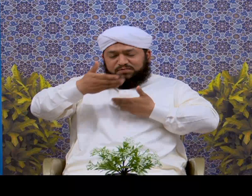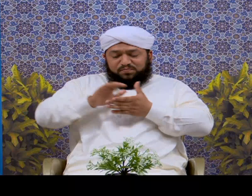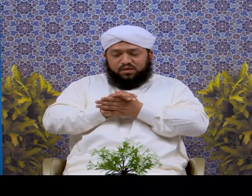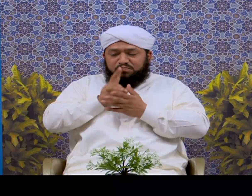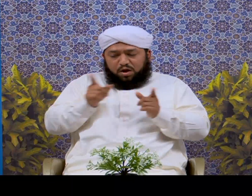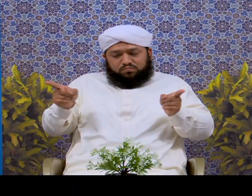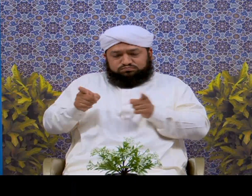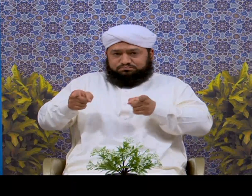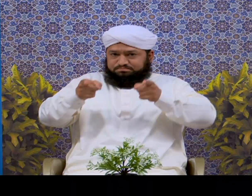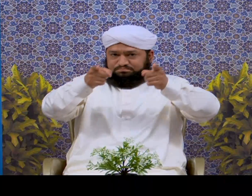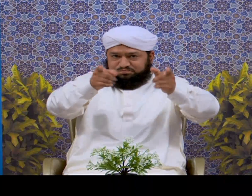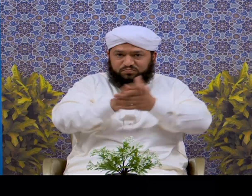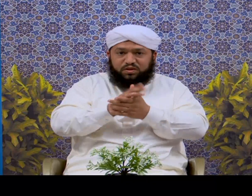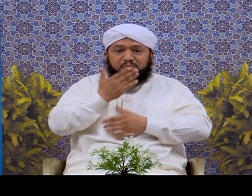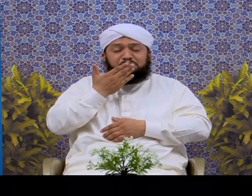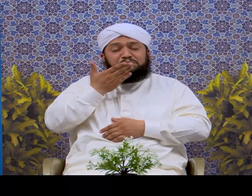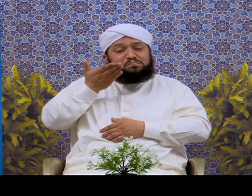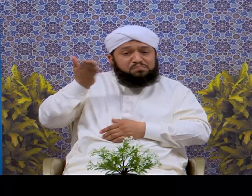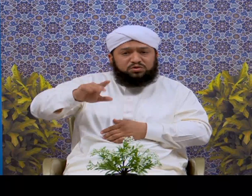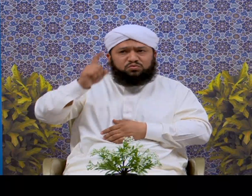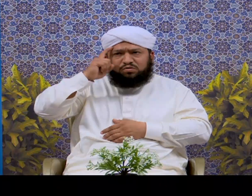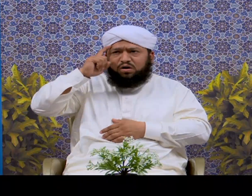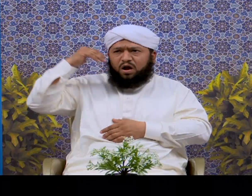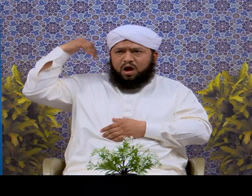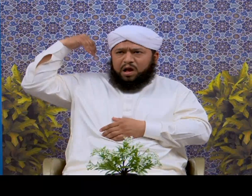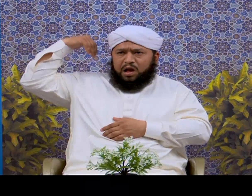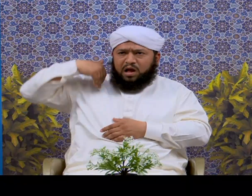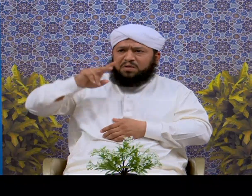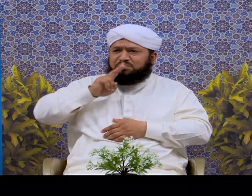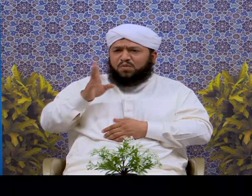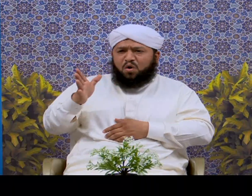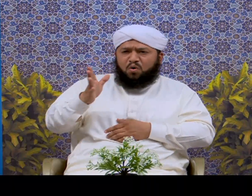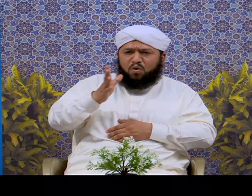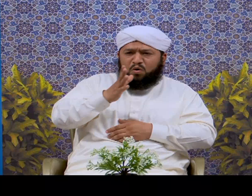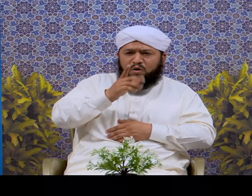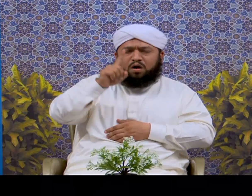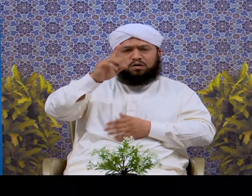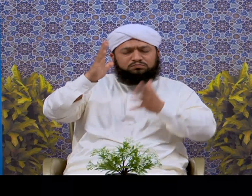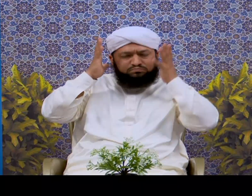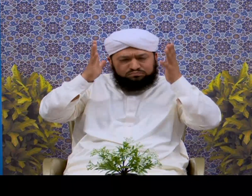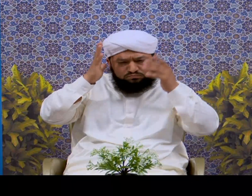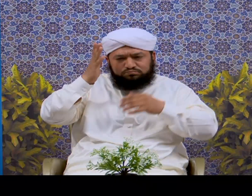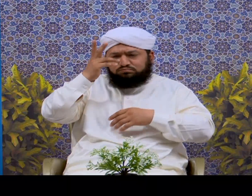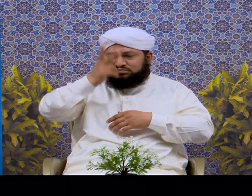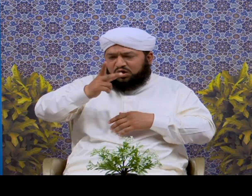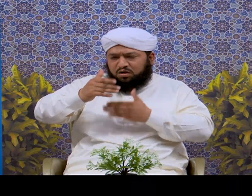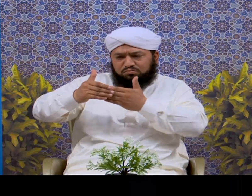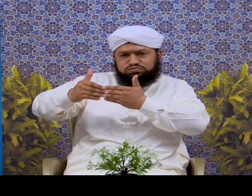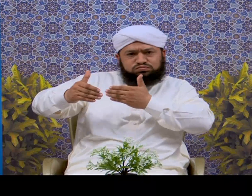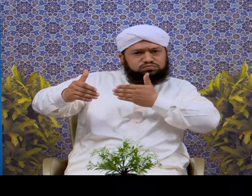کا خلاصہ یہ ہے کہ اصل میں جن وجوہات سے بندہ اللہ پاک سے عبادت و ریاضت سے، نیک کاموں سے دور ہوتا ہے، ان